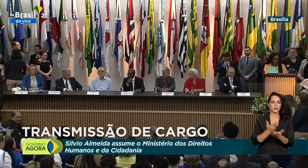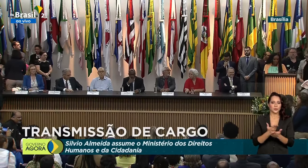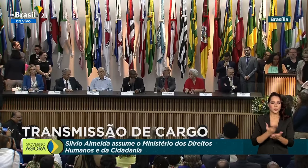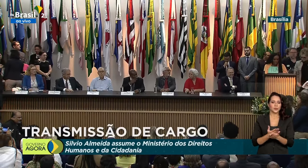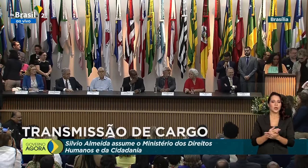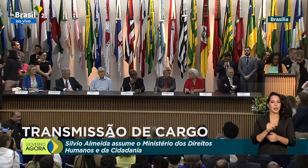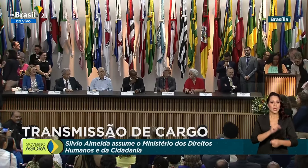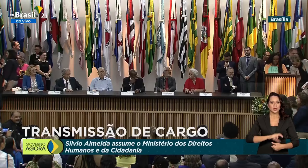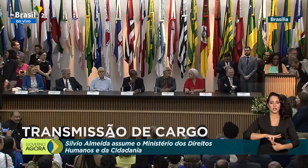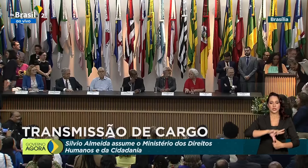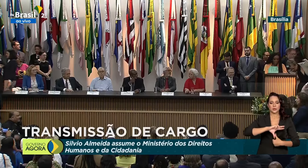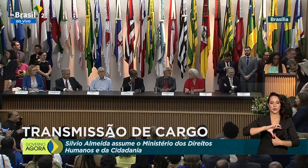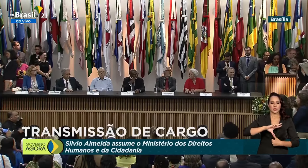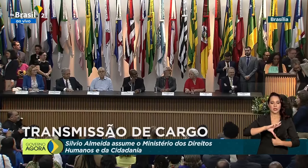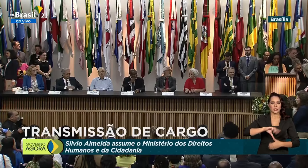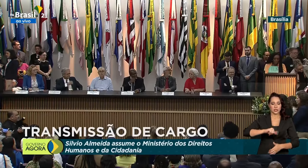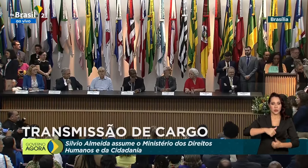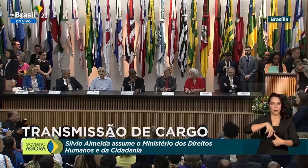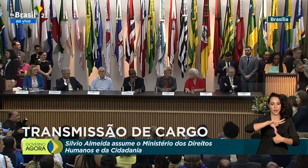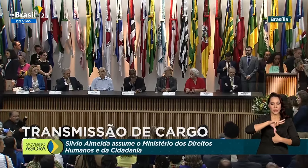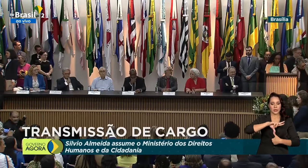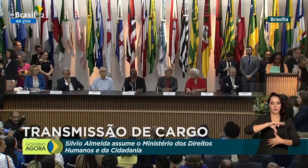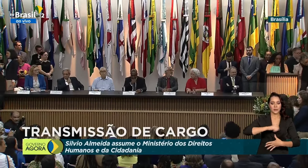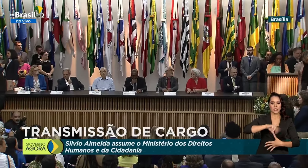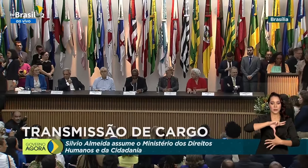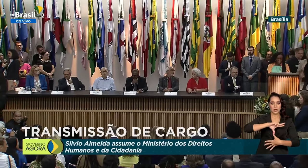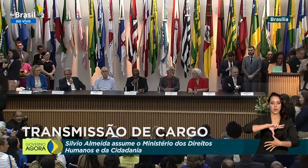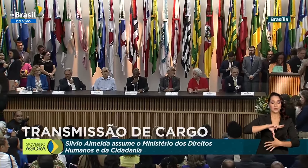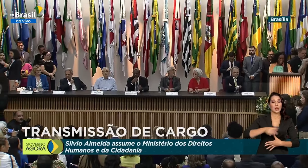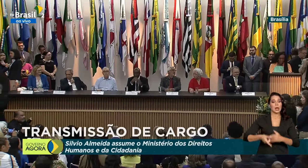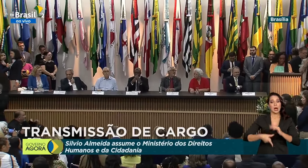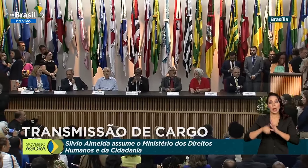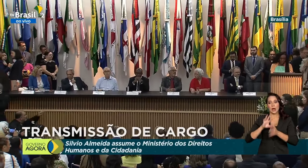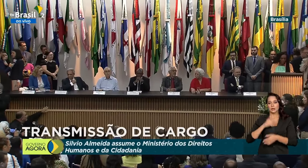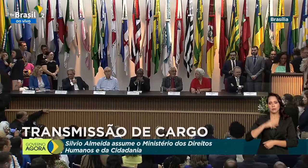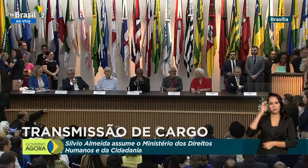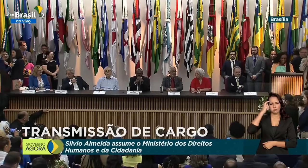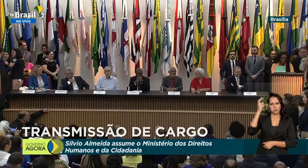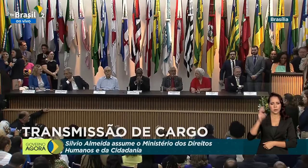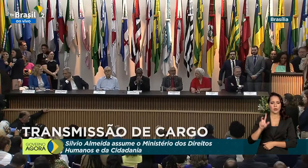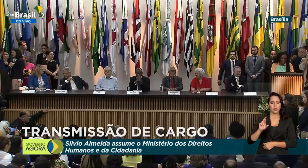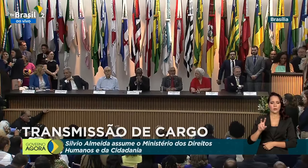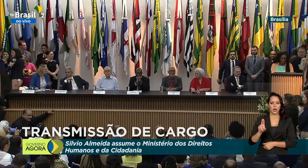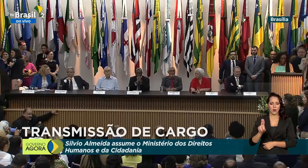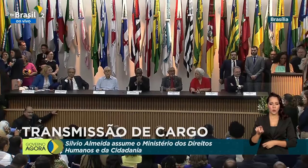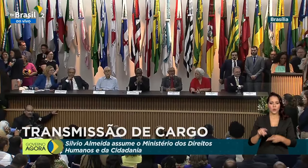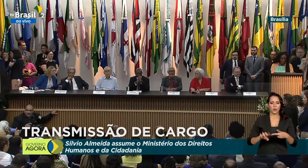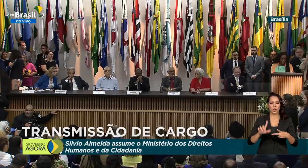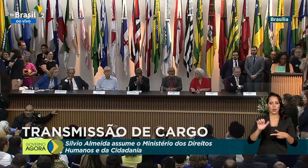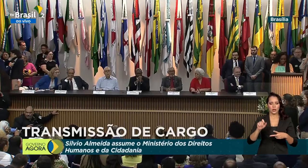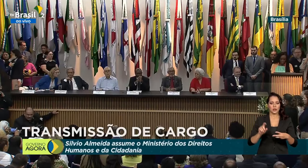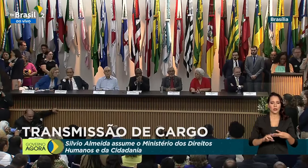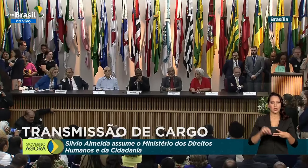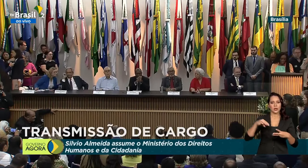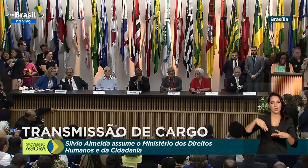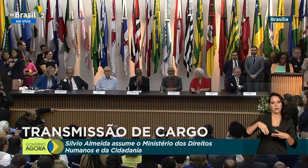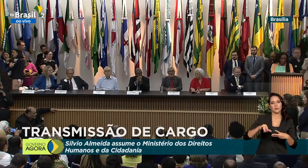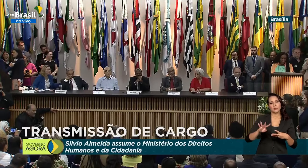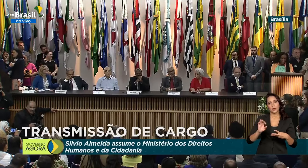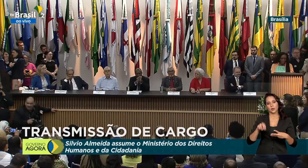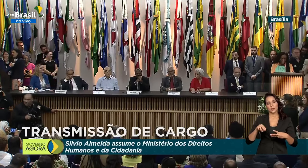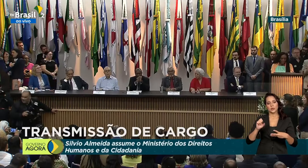latino-americanos em posição anteriormente ocupada por intelectuais como Raul Lilian e Milton Santos